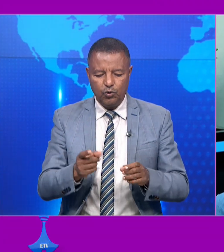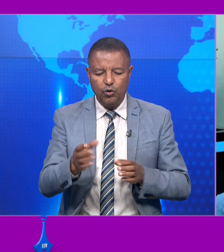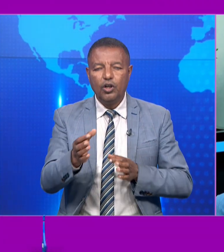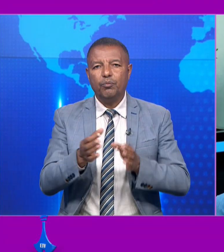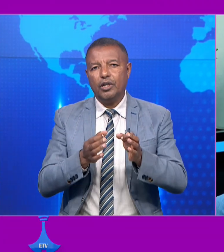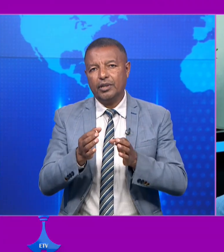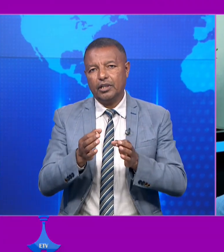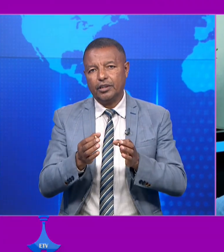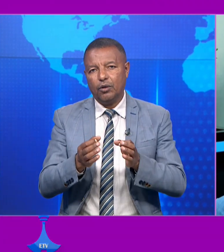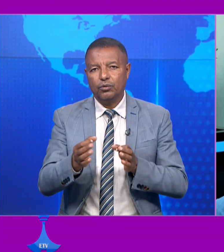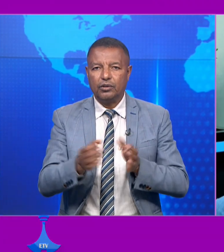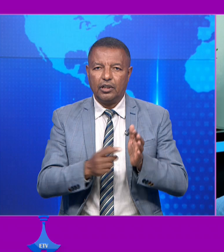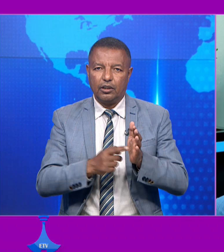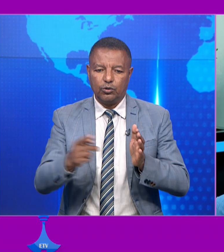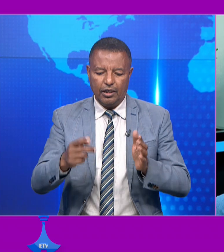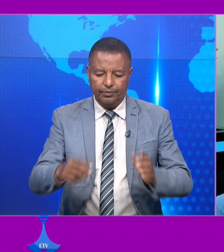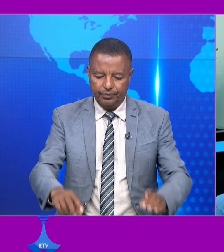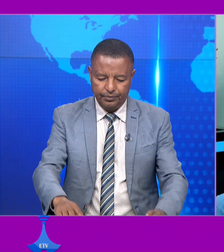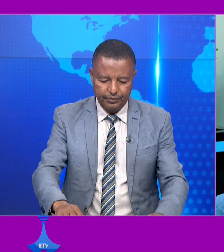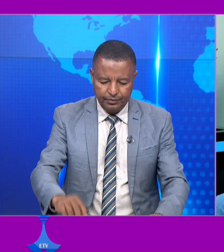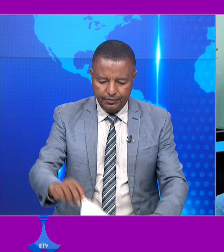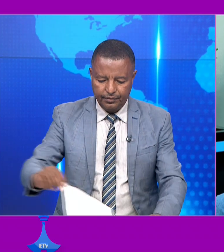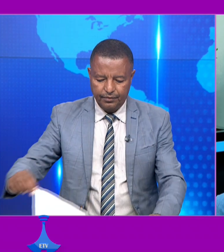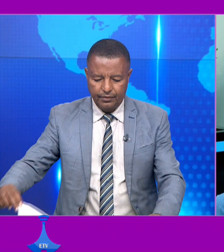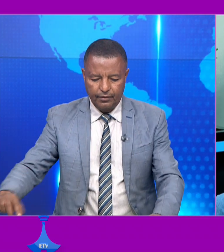መሆኑ በመግለጫው ተጠቅሷል።